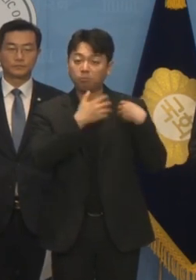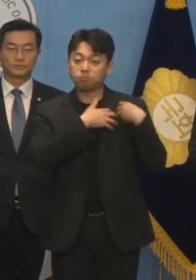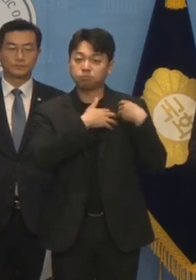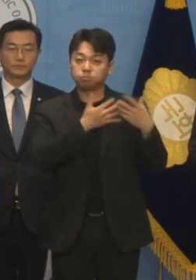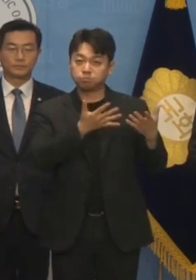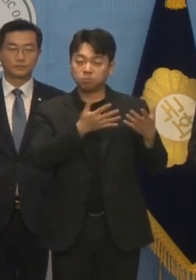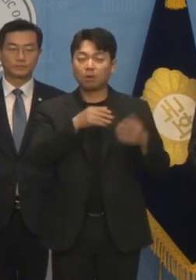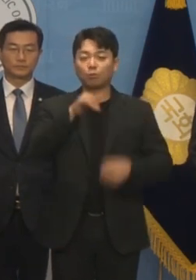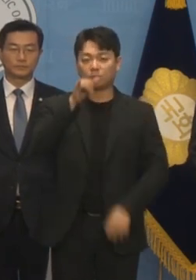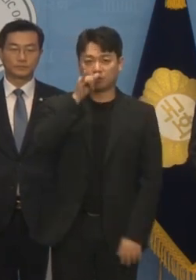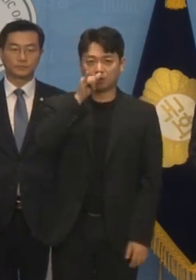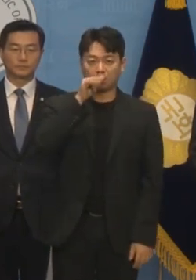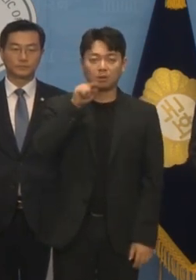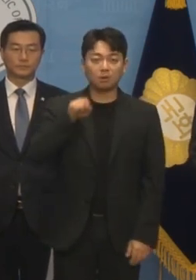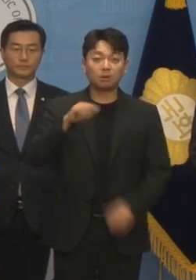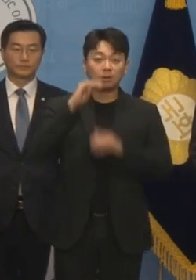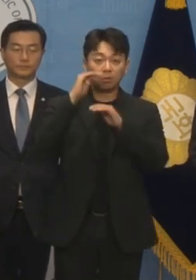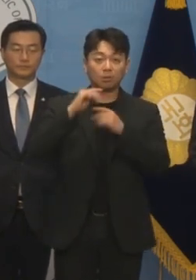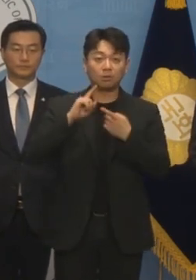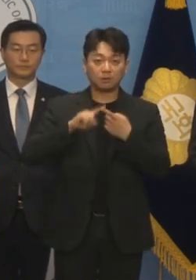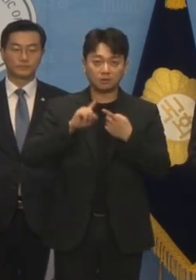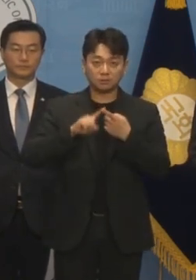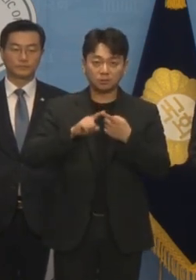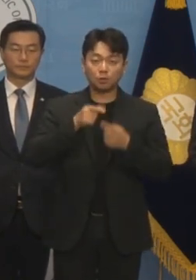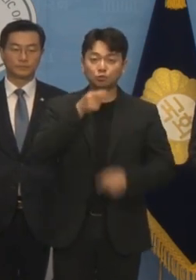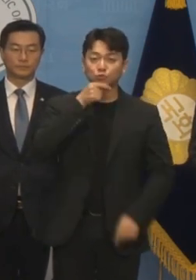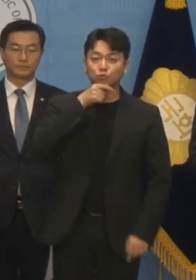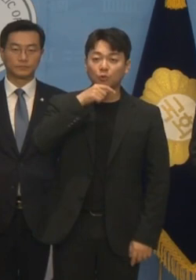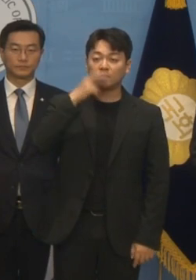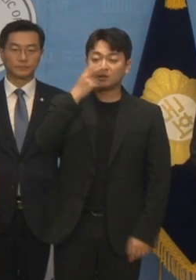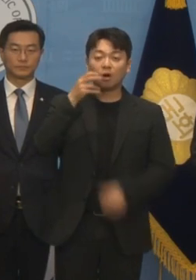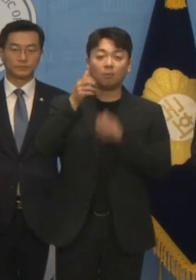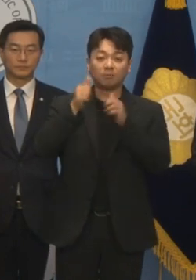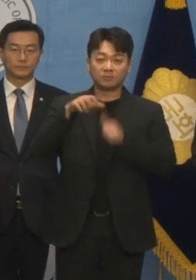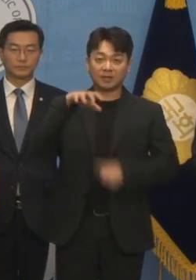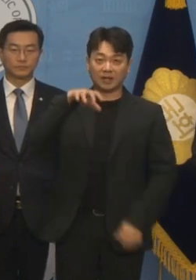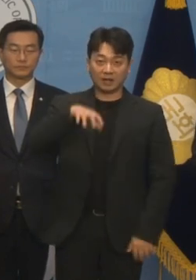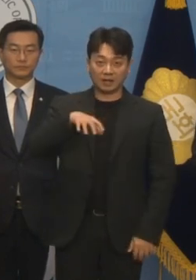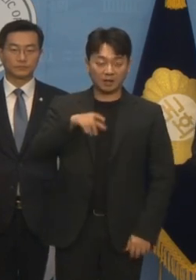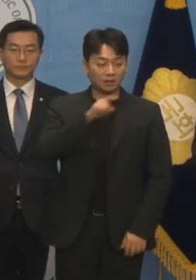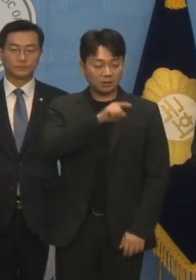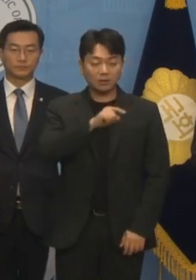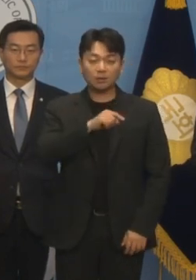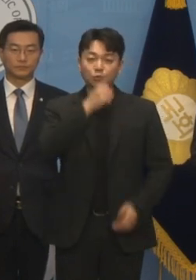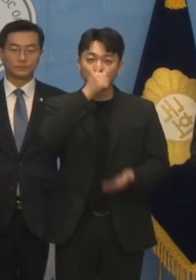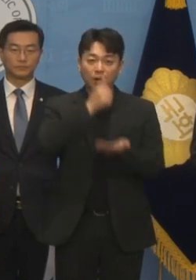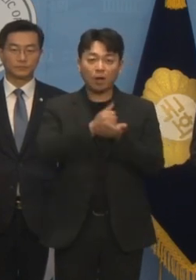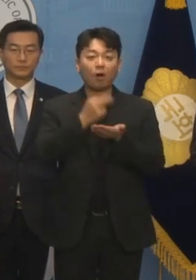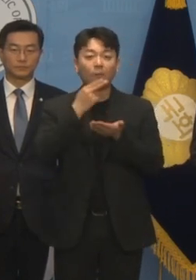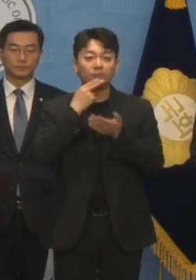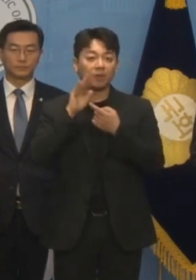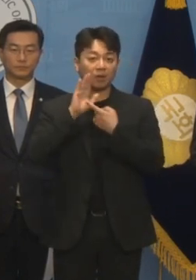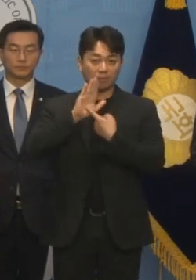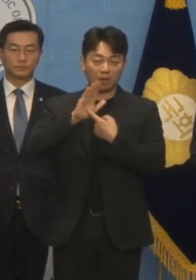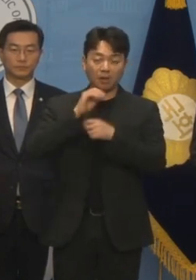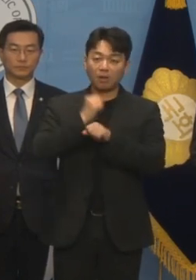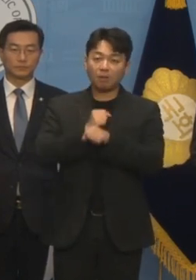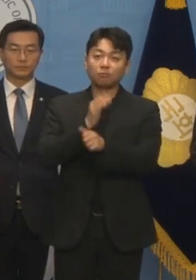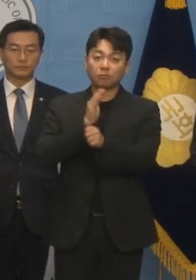있습니다 그래서 오늘 저희들이 수원지검에이 내용을 공개할 것을 촉구하고 이런